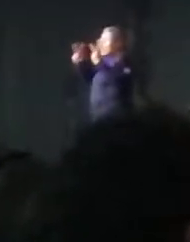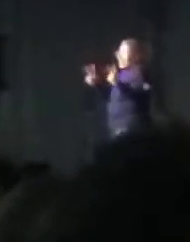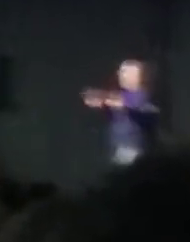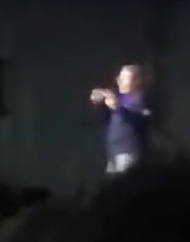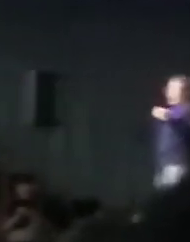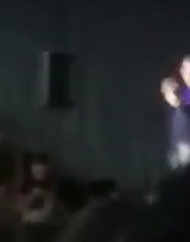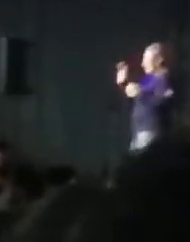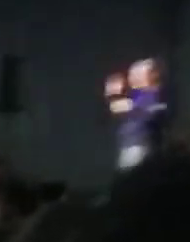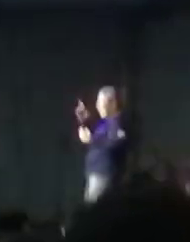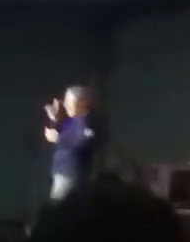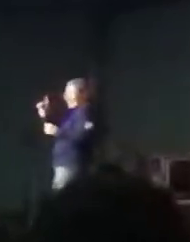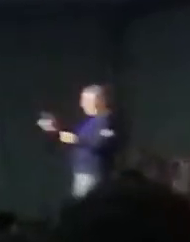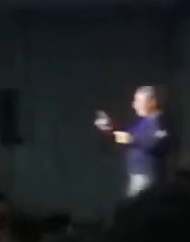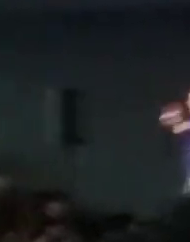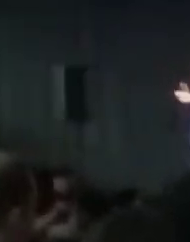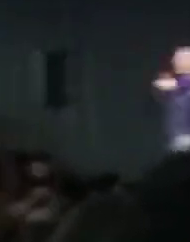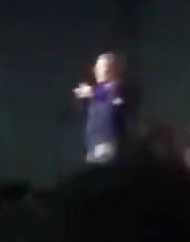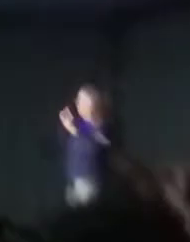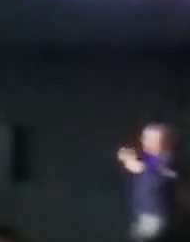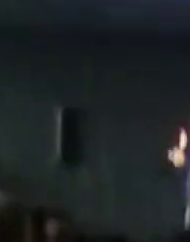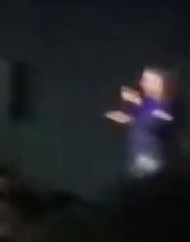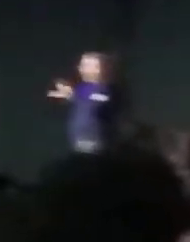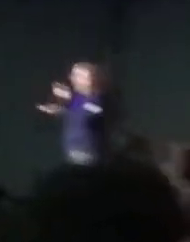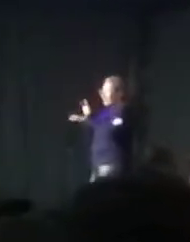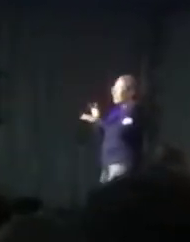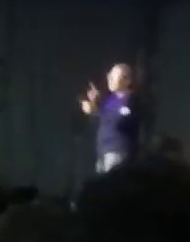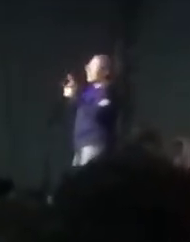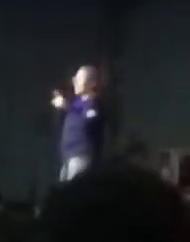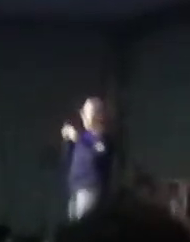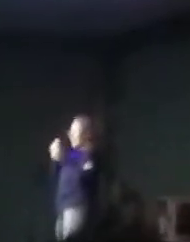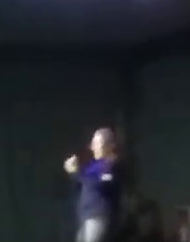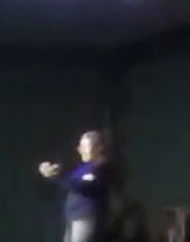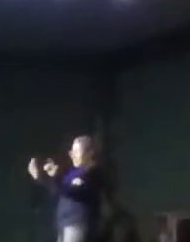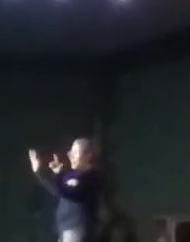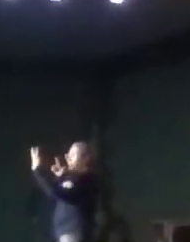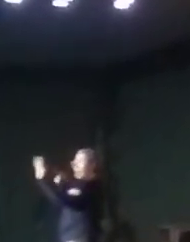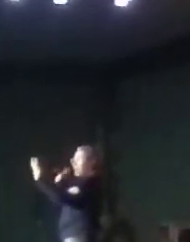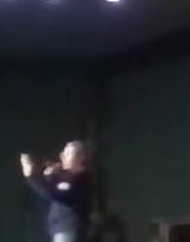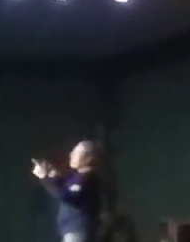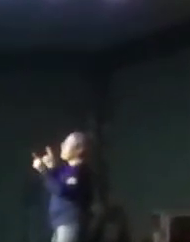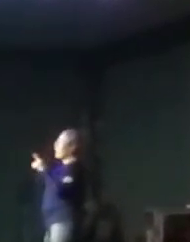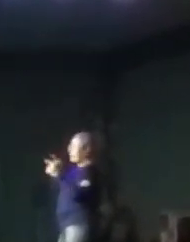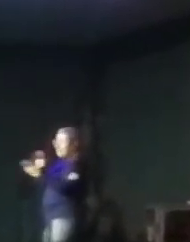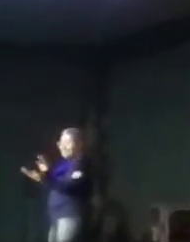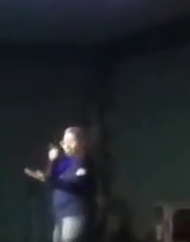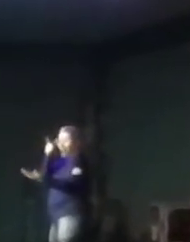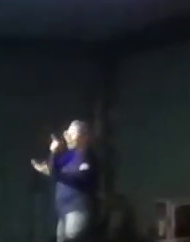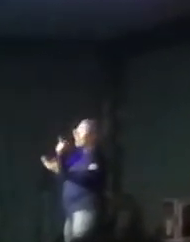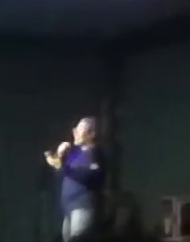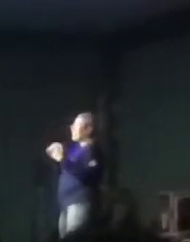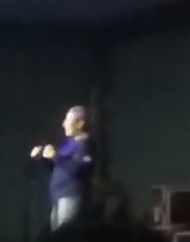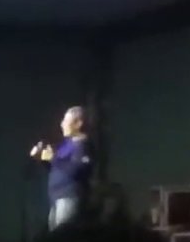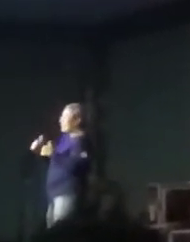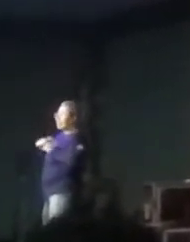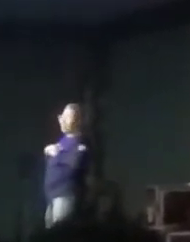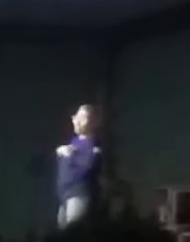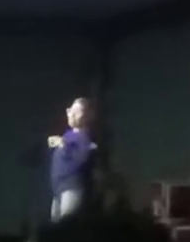3D, teu revólver está ligado ali na imagem. Matei gente inocente,